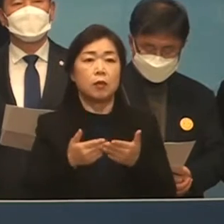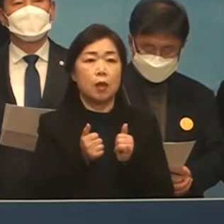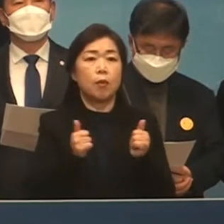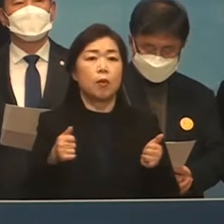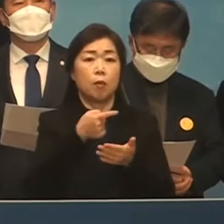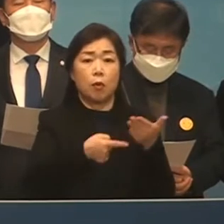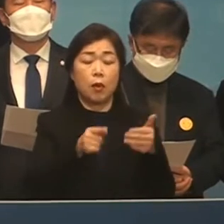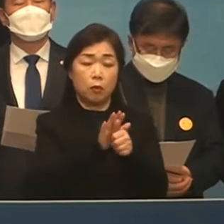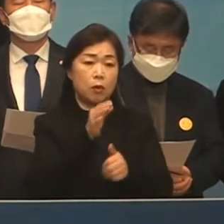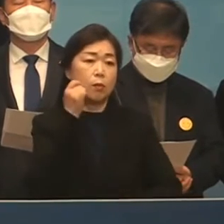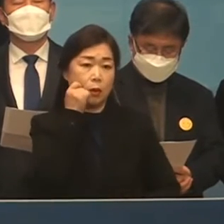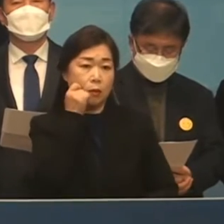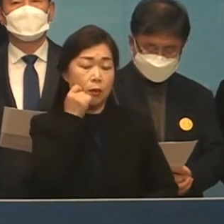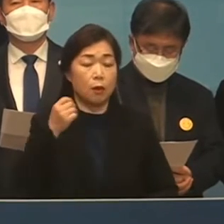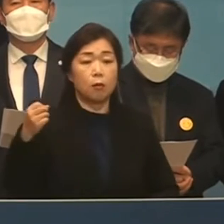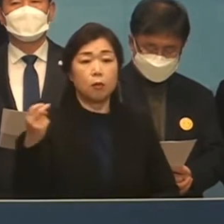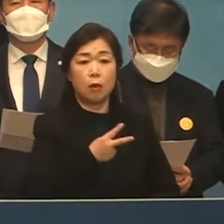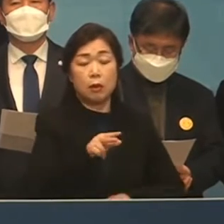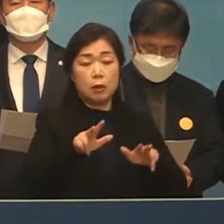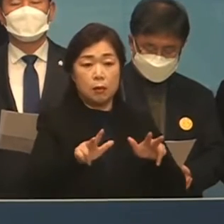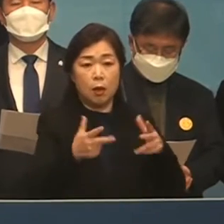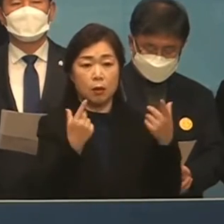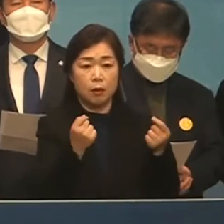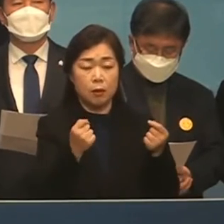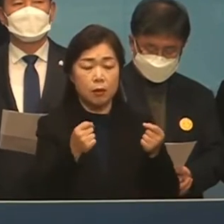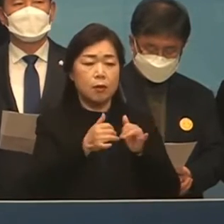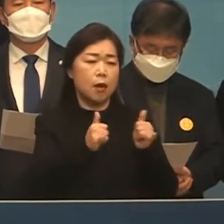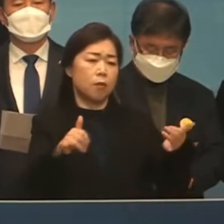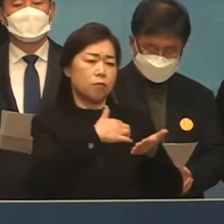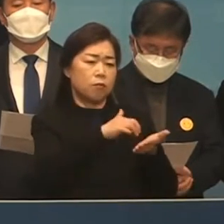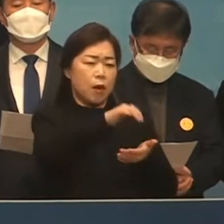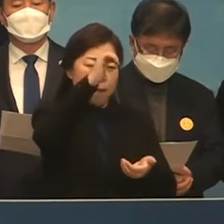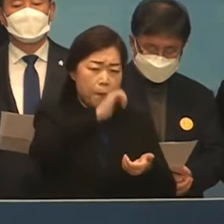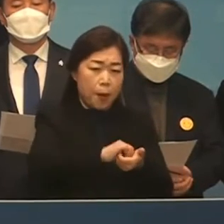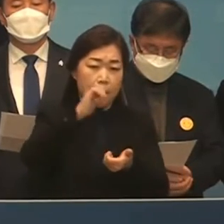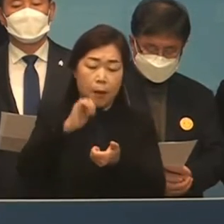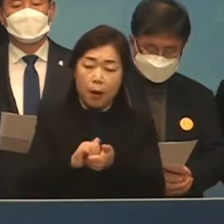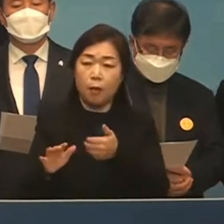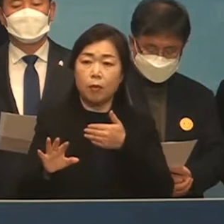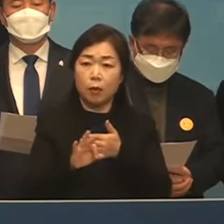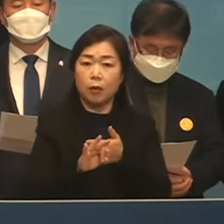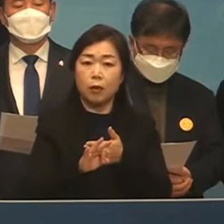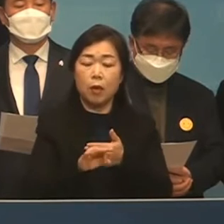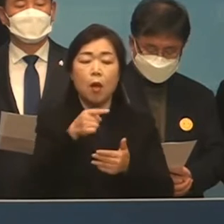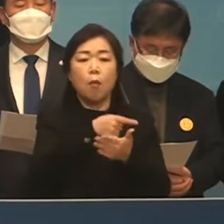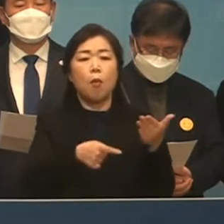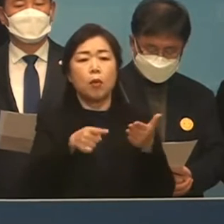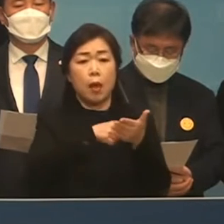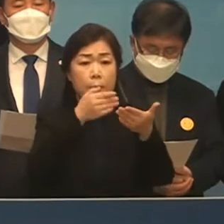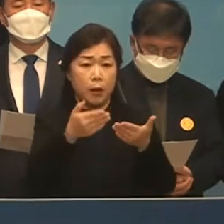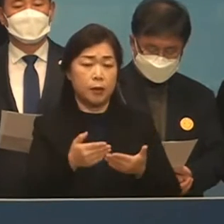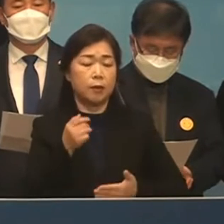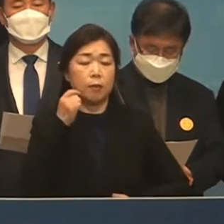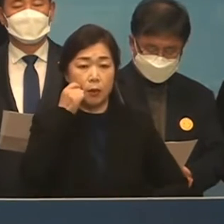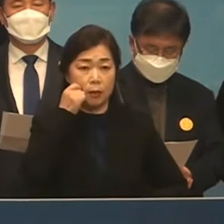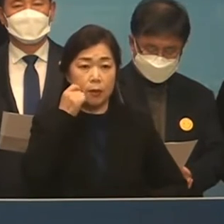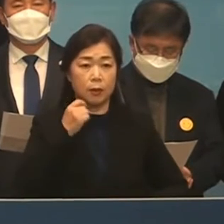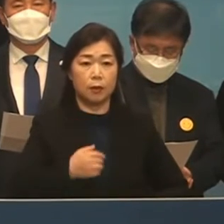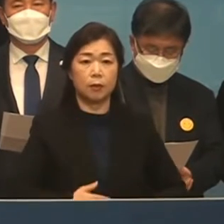없습니다. 또한 현재와 같은 인원수 제한 조치에 따른 경우도 보상을 받을 수